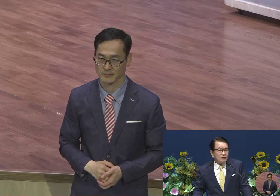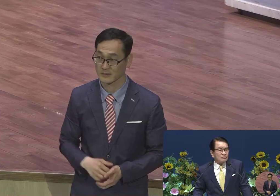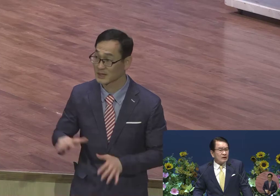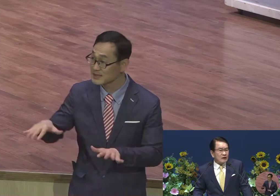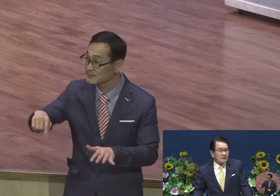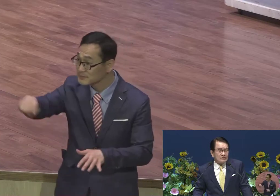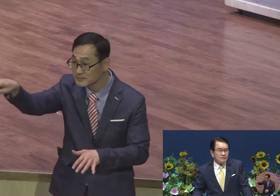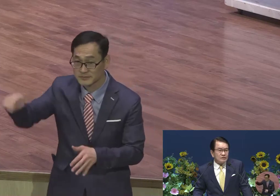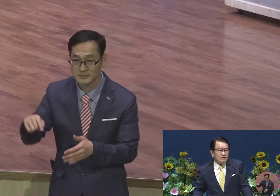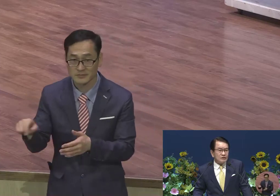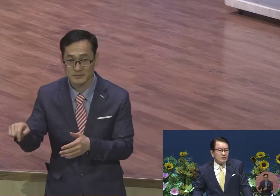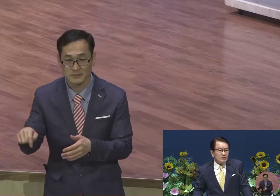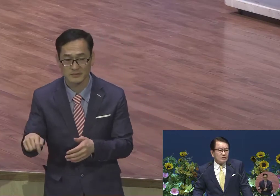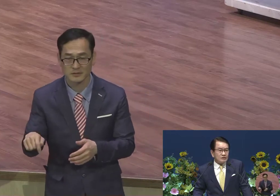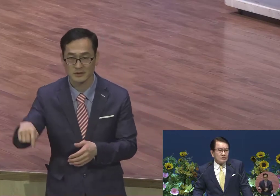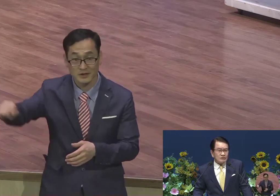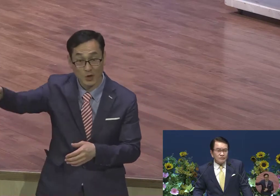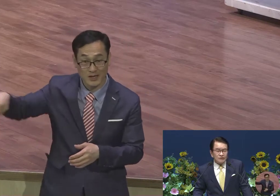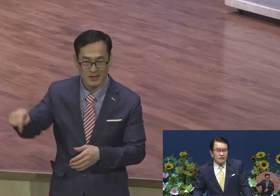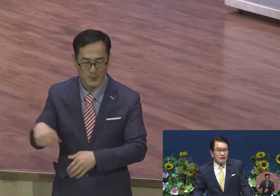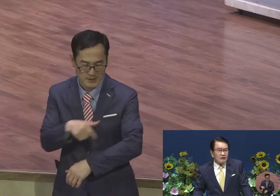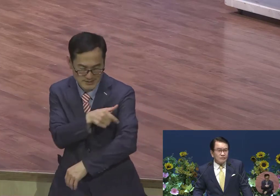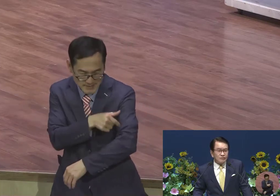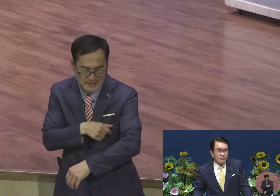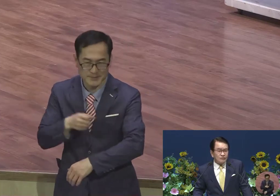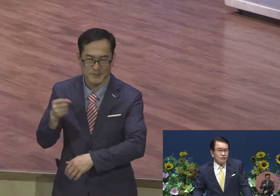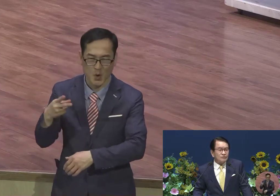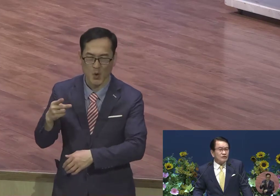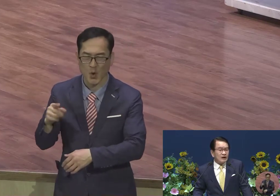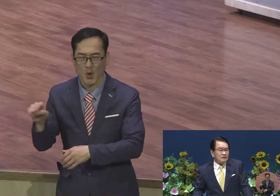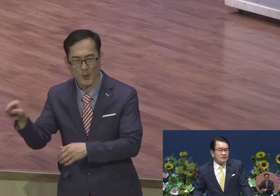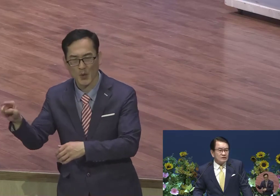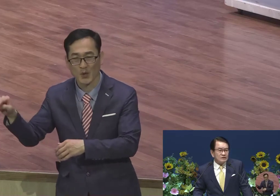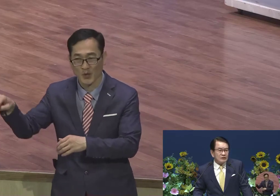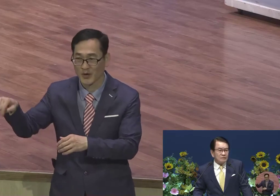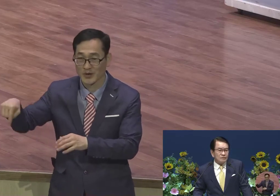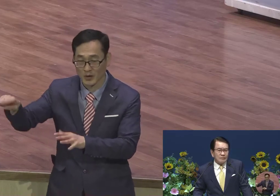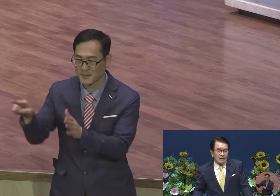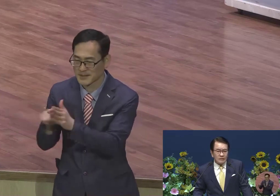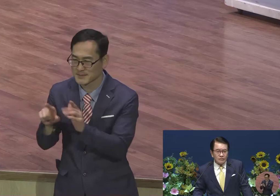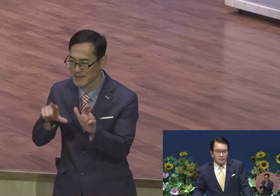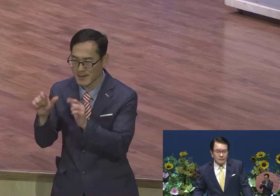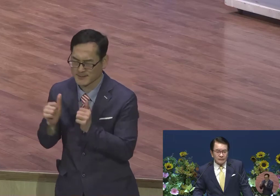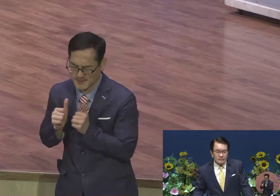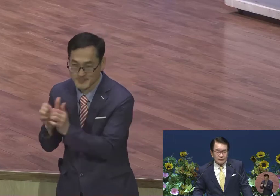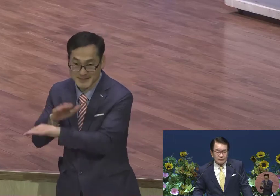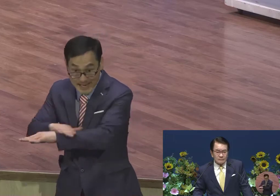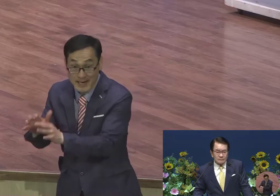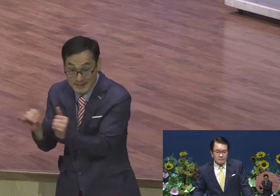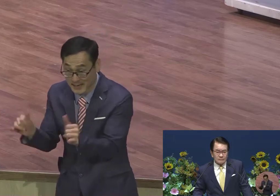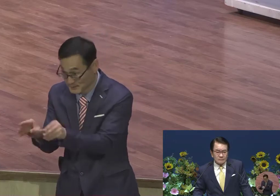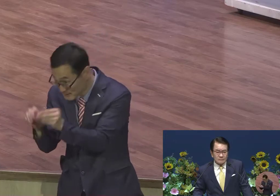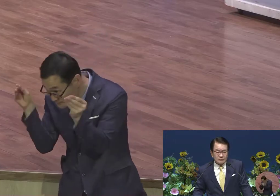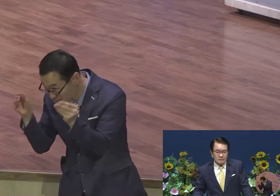청산하고 다 지금 어떤 분이 신학간부들도 있고 신학생활 짜라는 분들 많아요 우리 교회